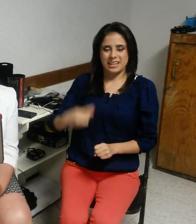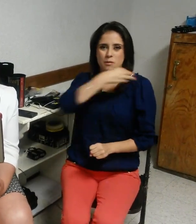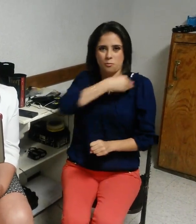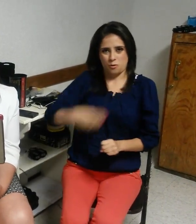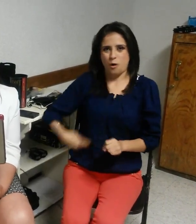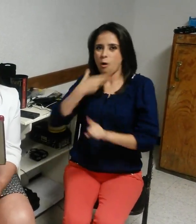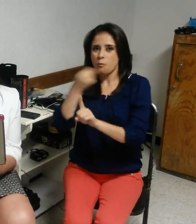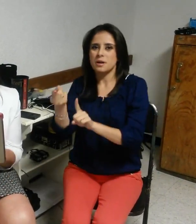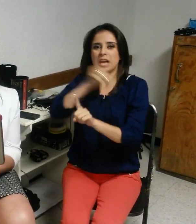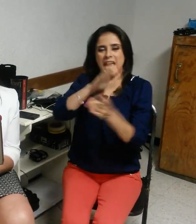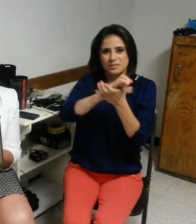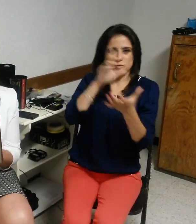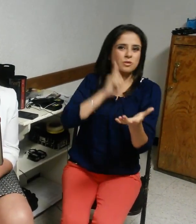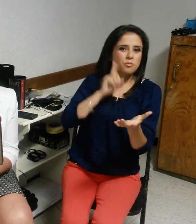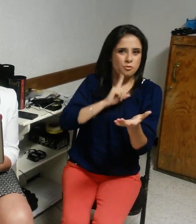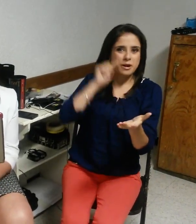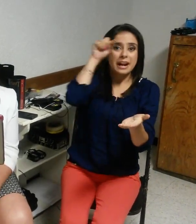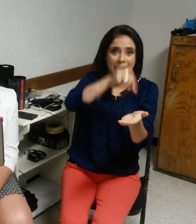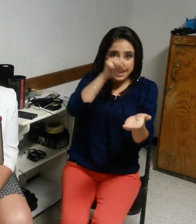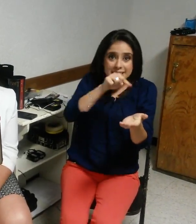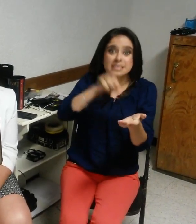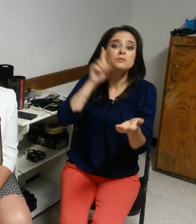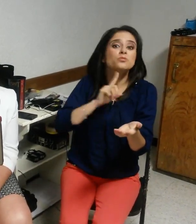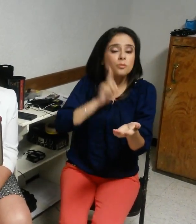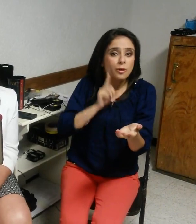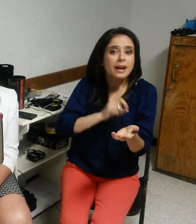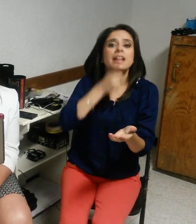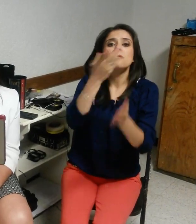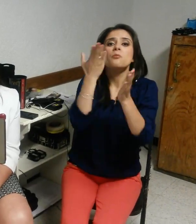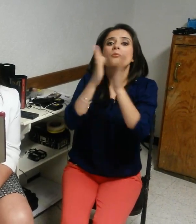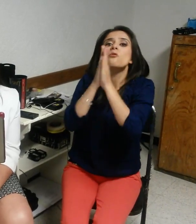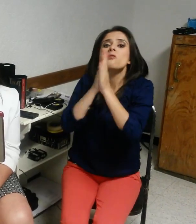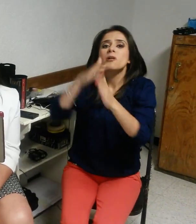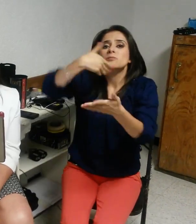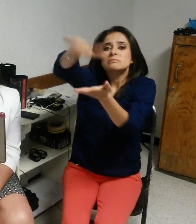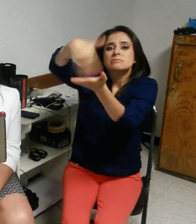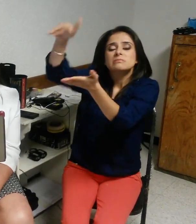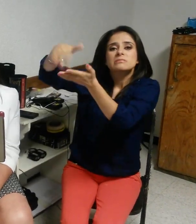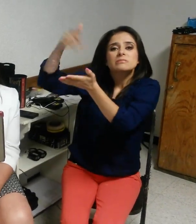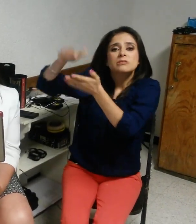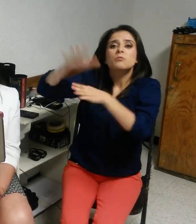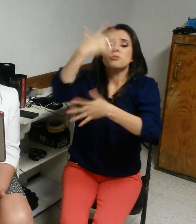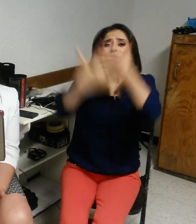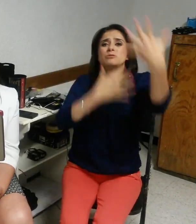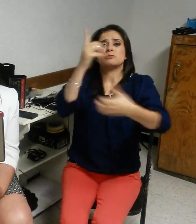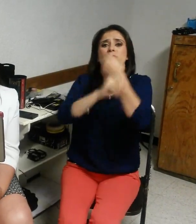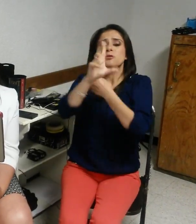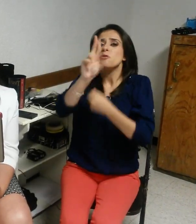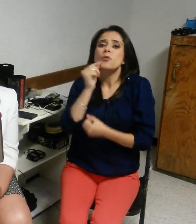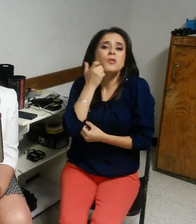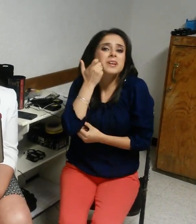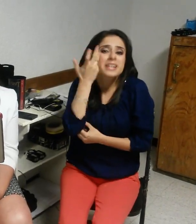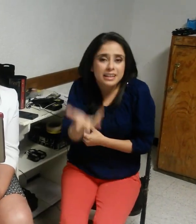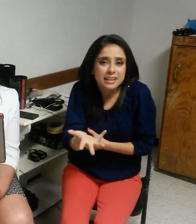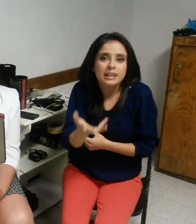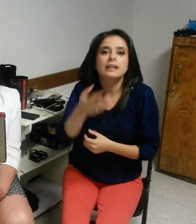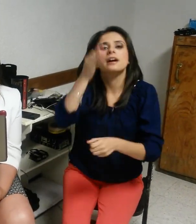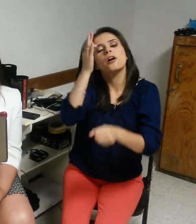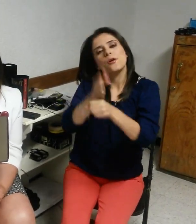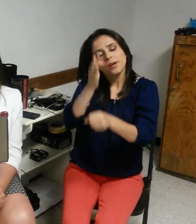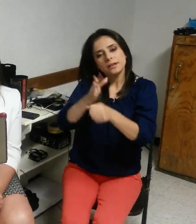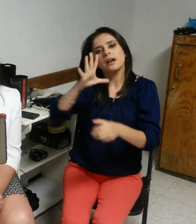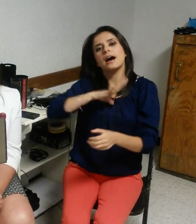pronunciar ese día. Esa es una de las hipótesis. Ella tiene dos hermanos que desafortunadamente hoy están muertos.